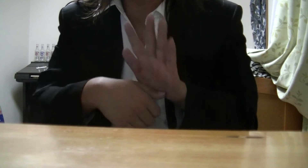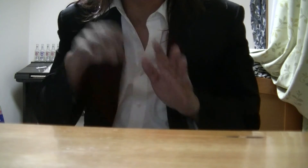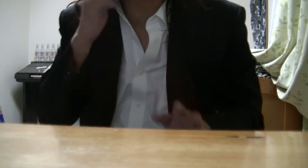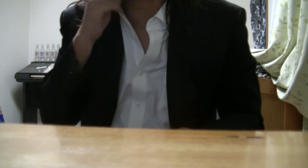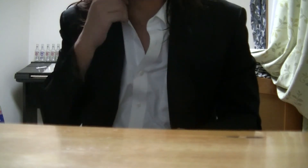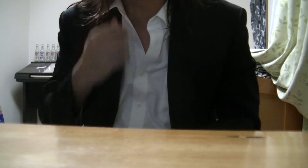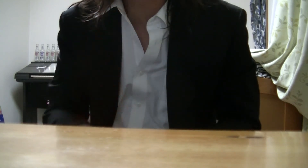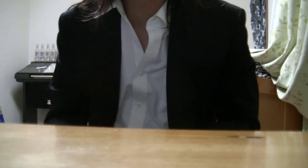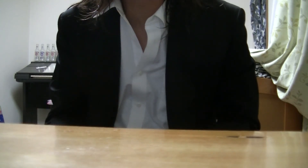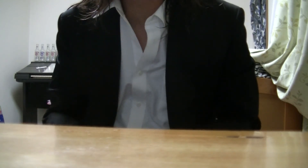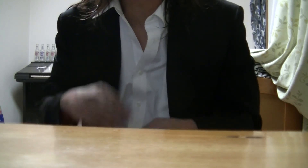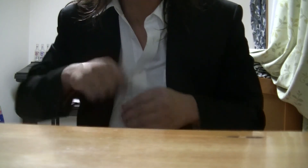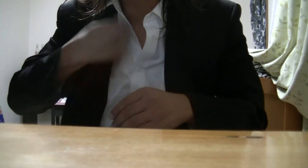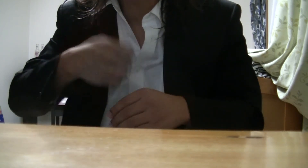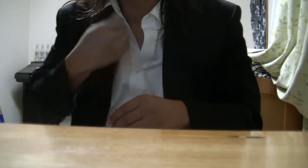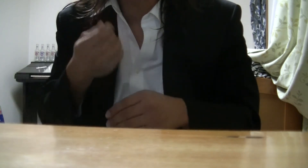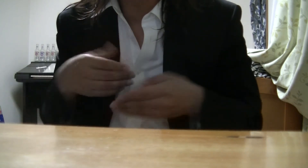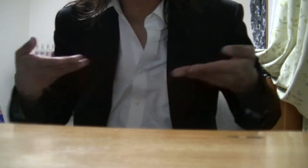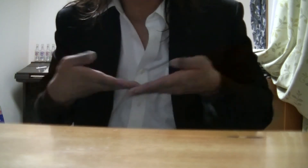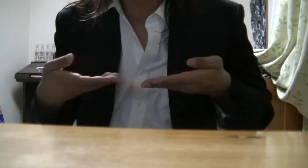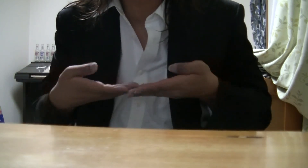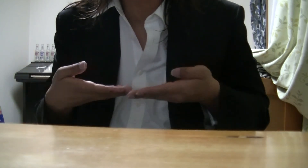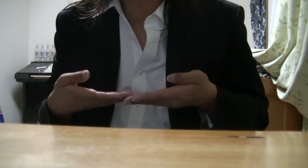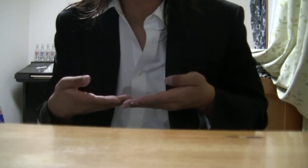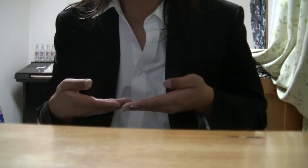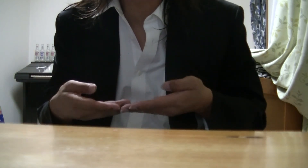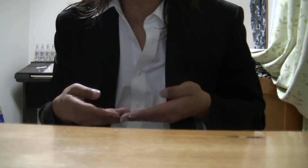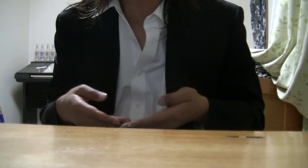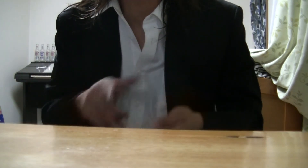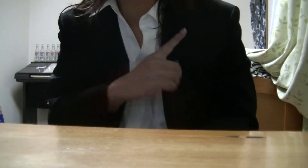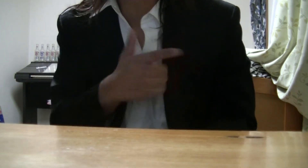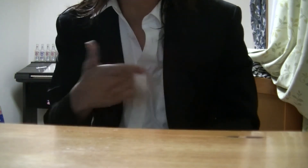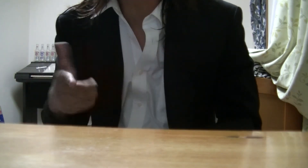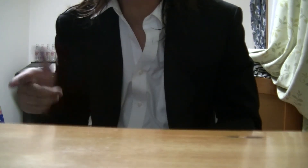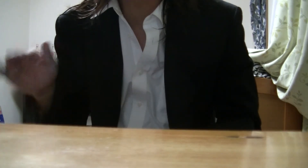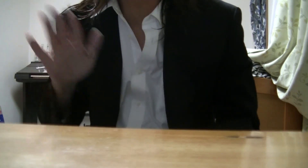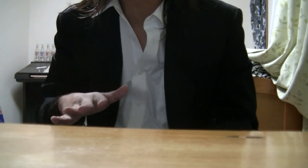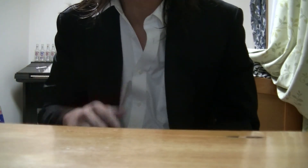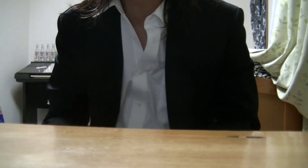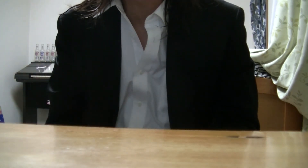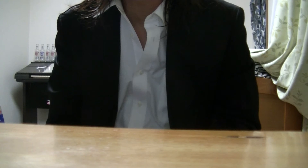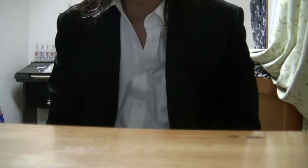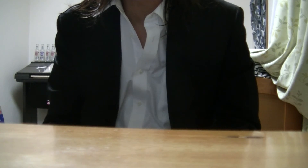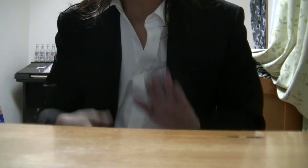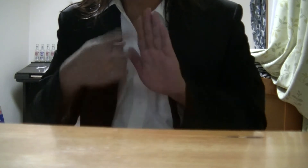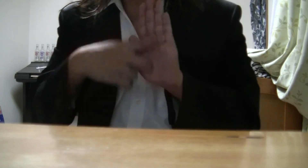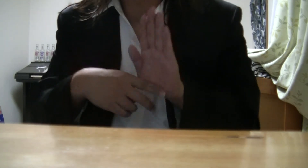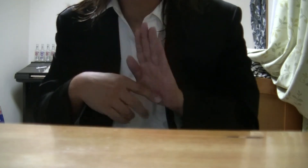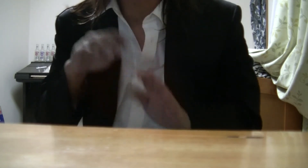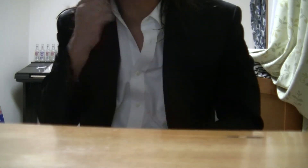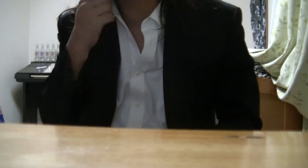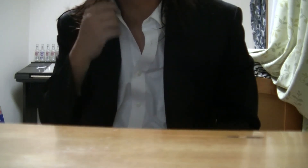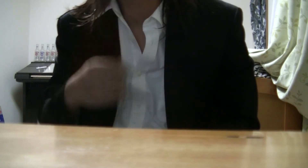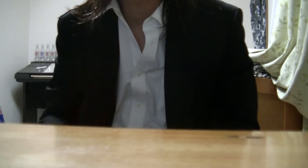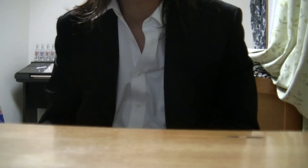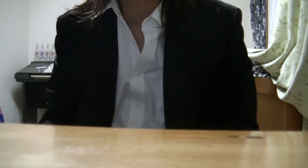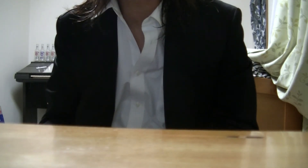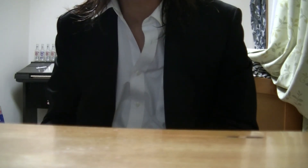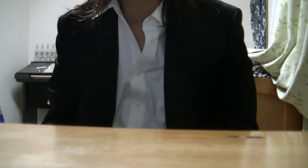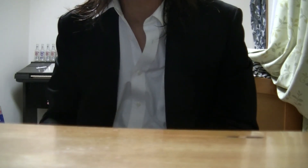飲食店向けのやつめっちゃおすすめなんですけど、俺題名が出てこないな。ね、伏瀬くん、